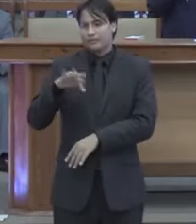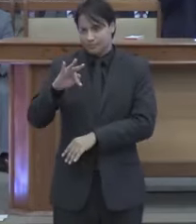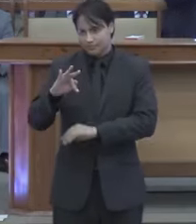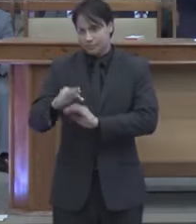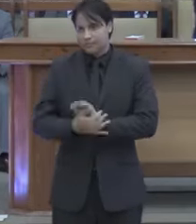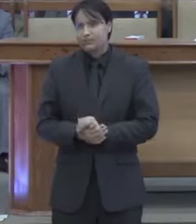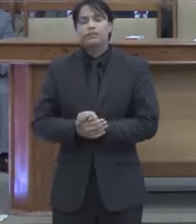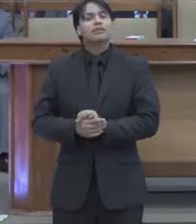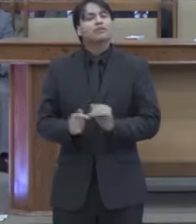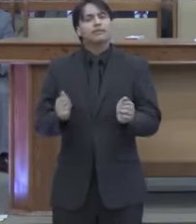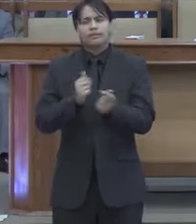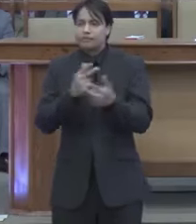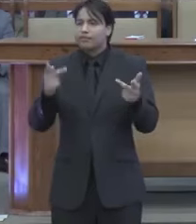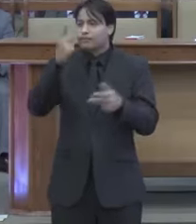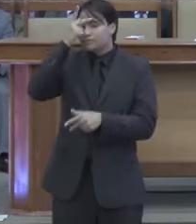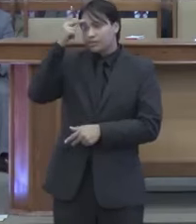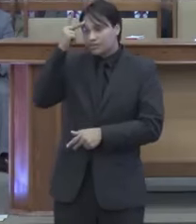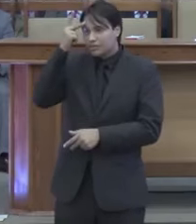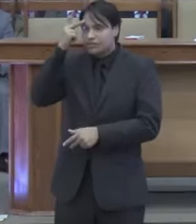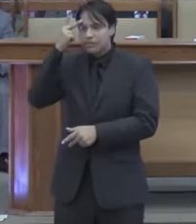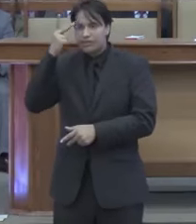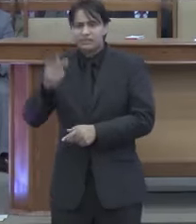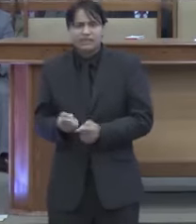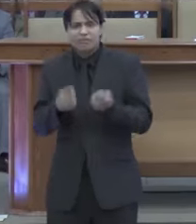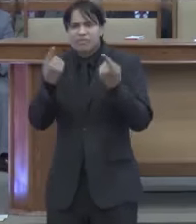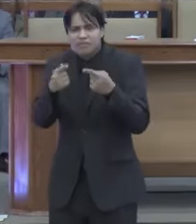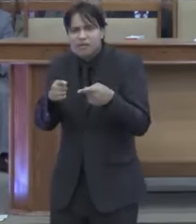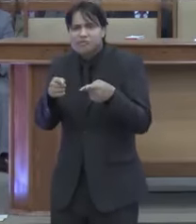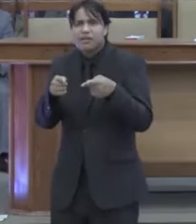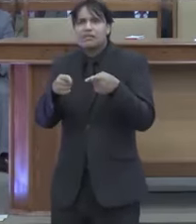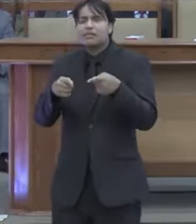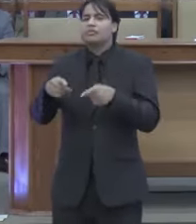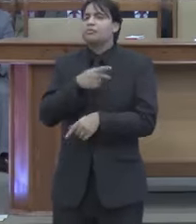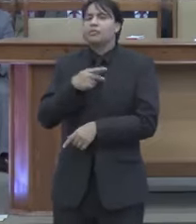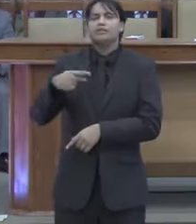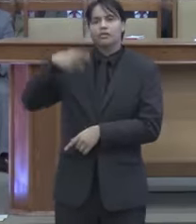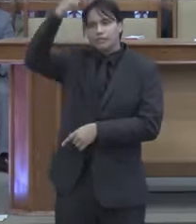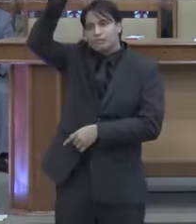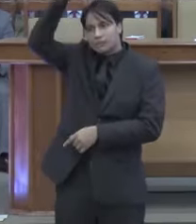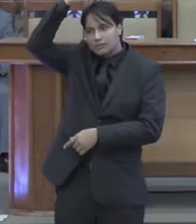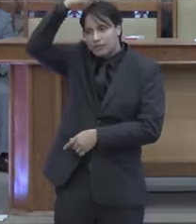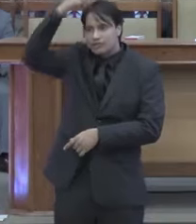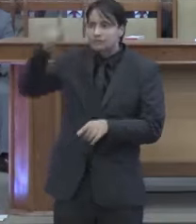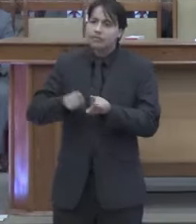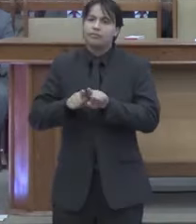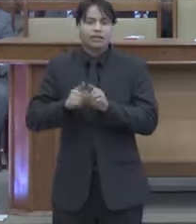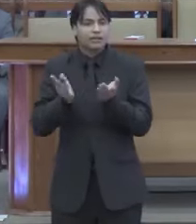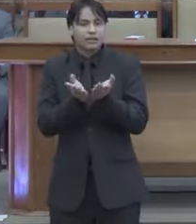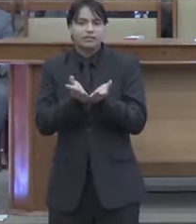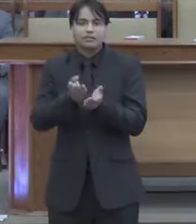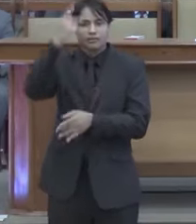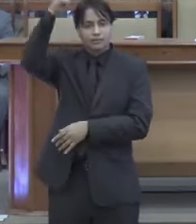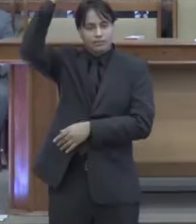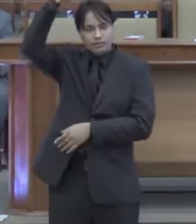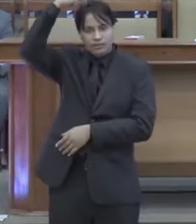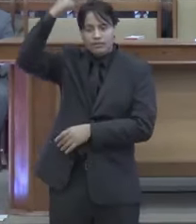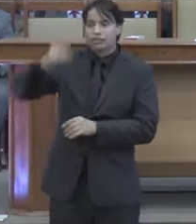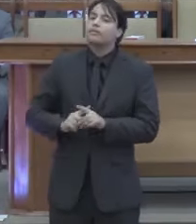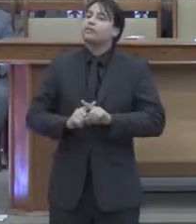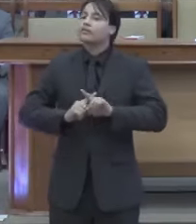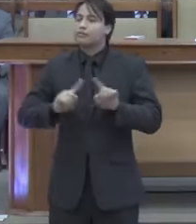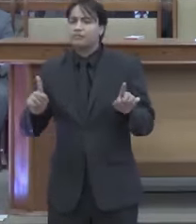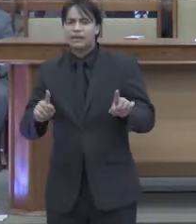Tem muita gente que fala de pastor pentecostal e de crente pentecostal. Mas a gente anda aí direto,